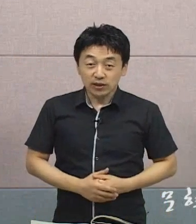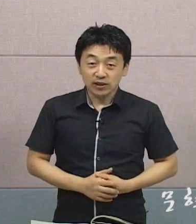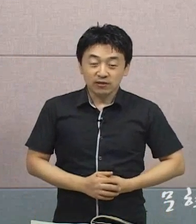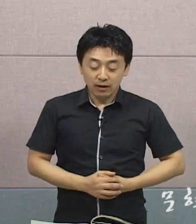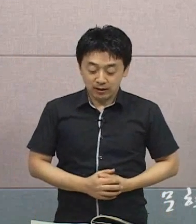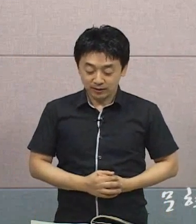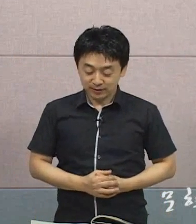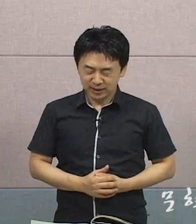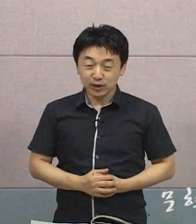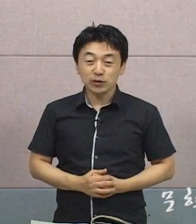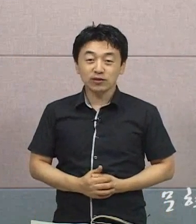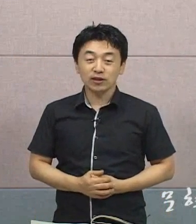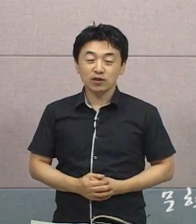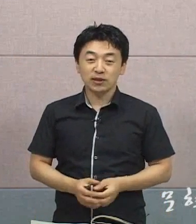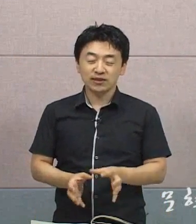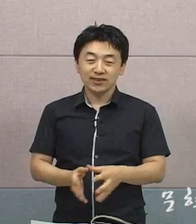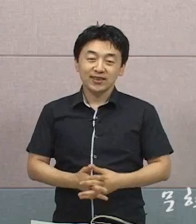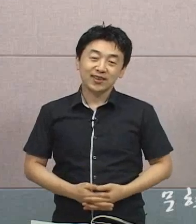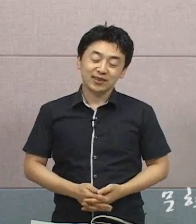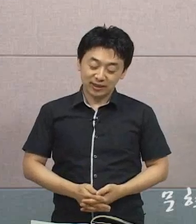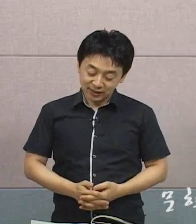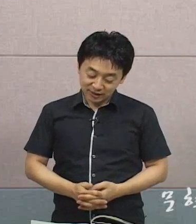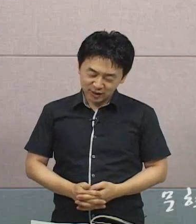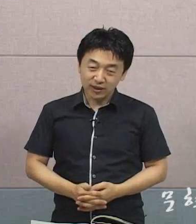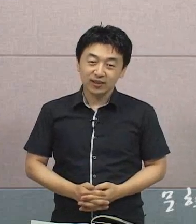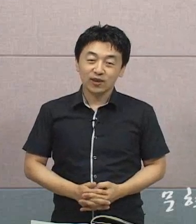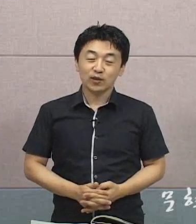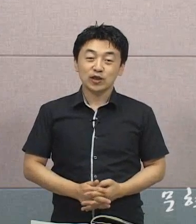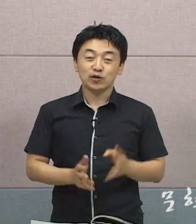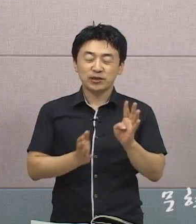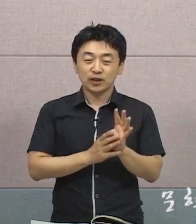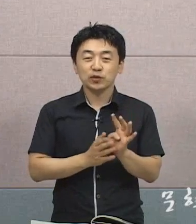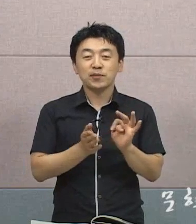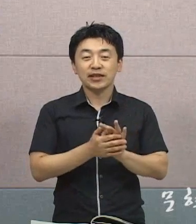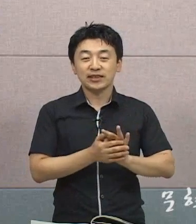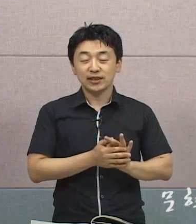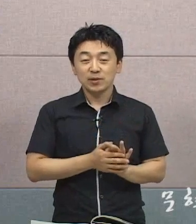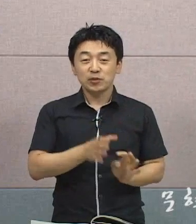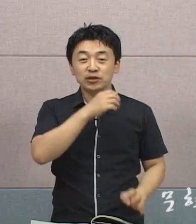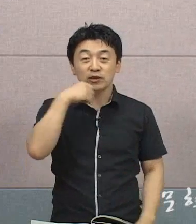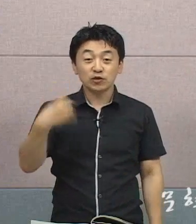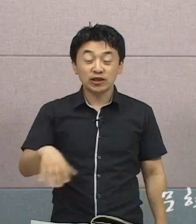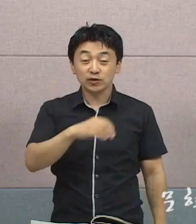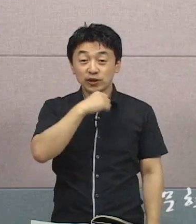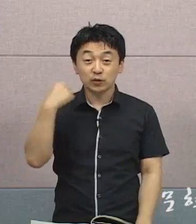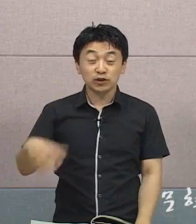기초단어잖아요. 근데 기초단어가 설마, 제 생각에는요, 이게, 재수없다, 좋다, 말았다, 뭐, 이런 뉘앙스로 이게 농식수화가